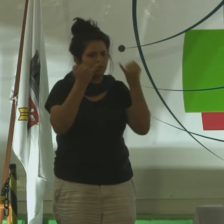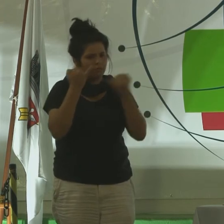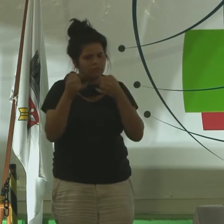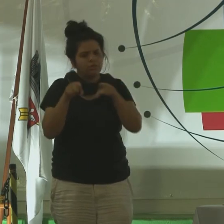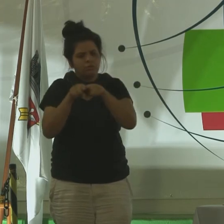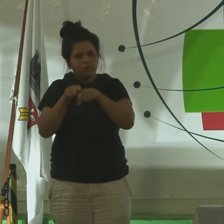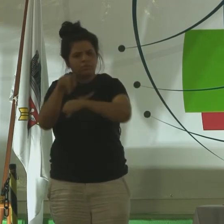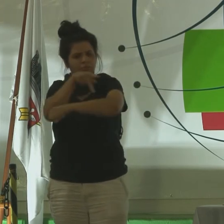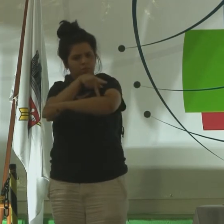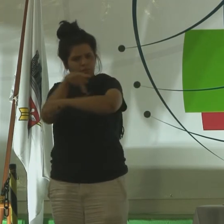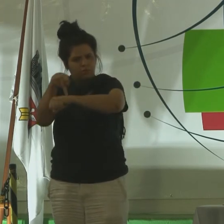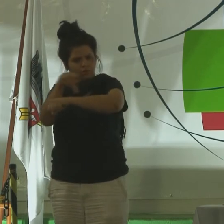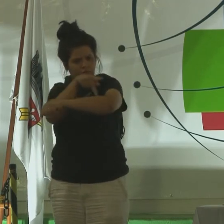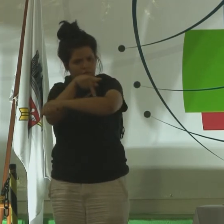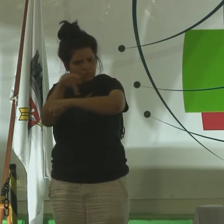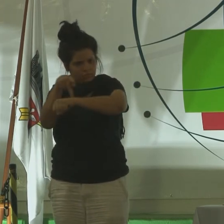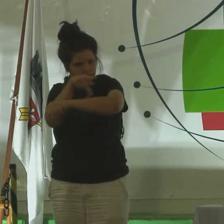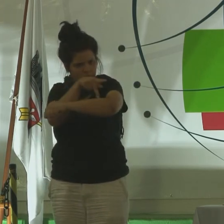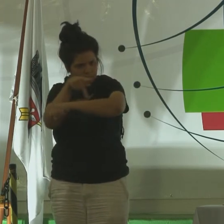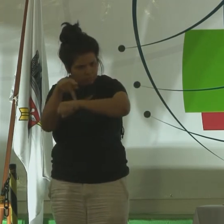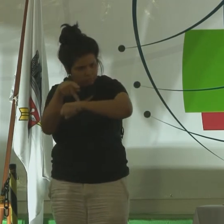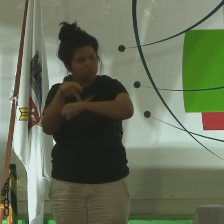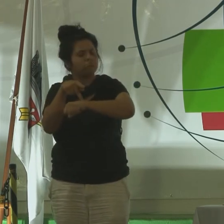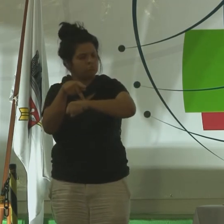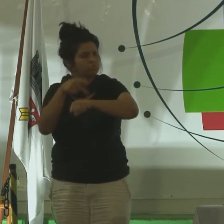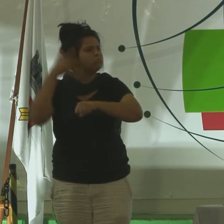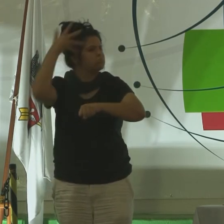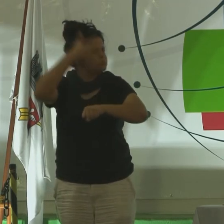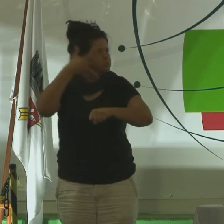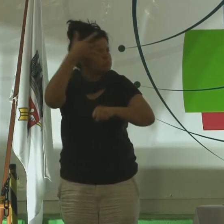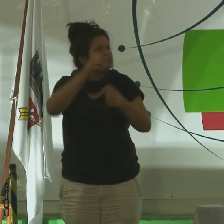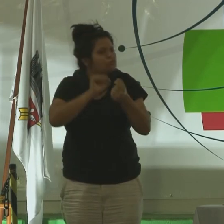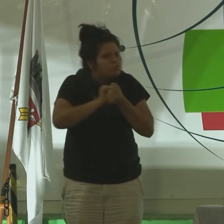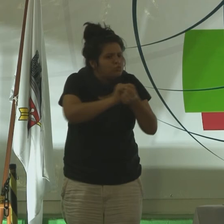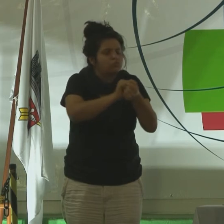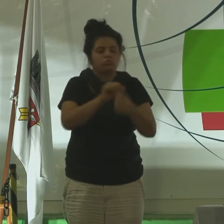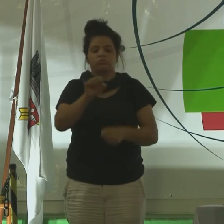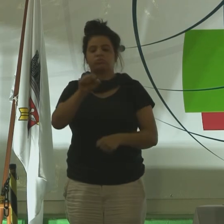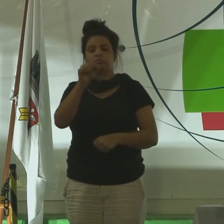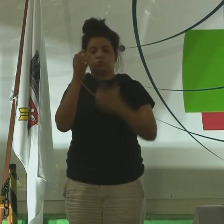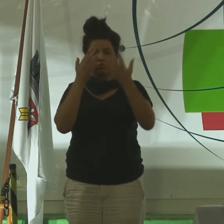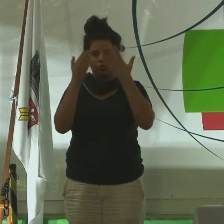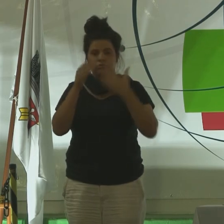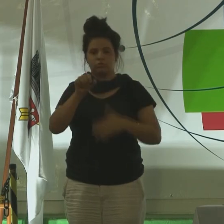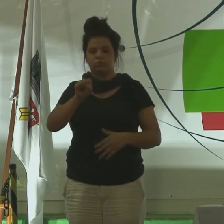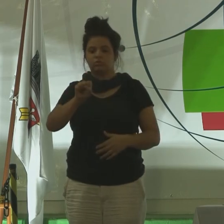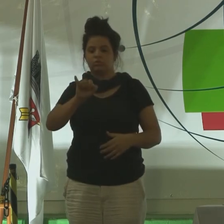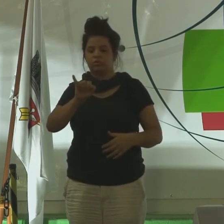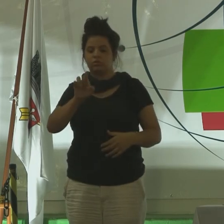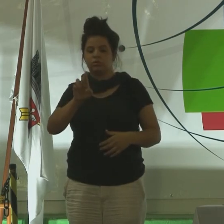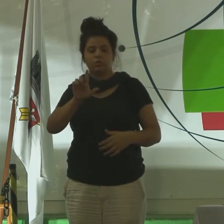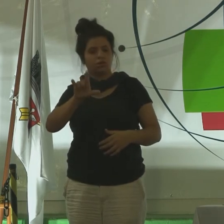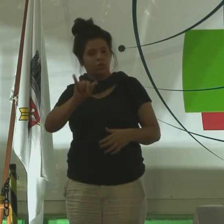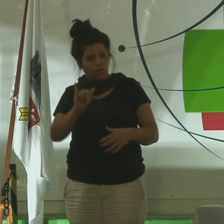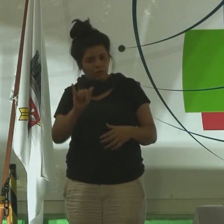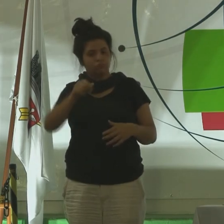Né? Hoje eu partilharia essa fala minha com a Cirlei, né? Mas a gente aqui,